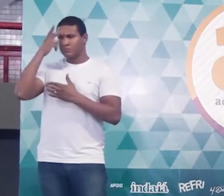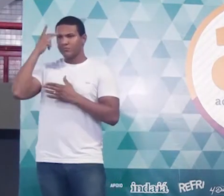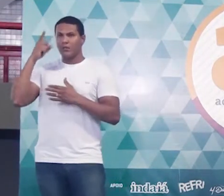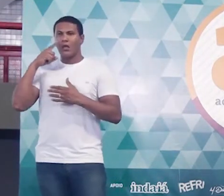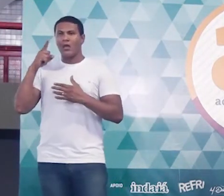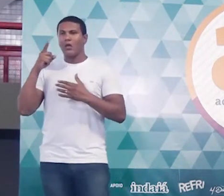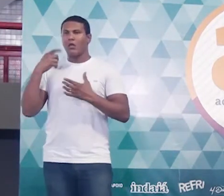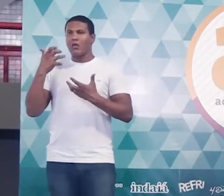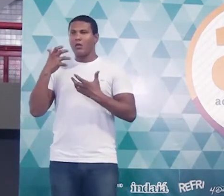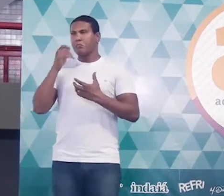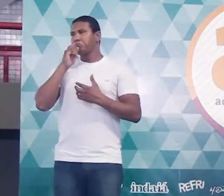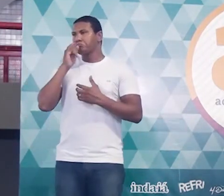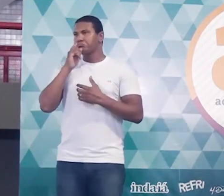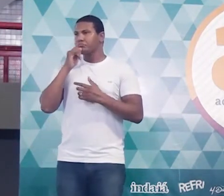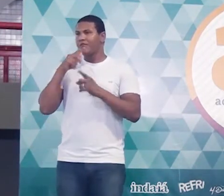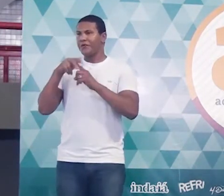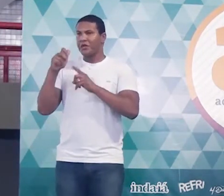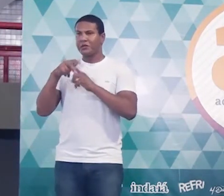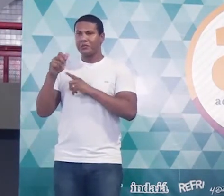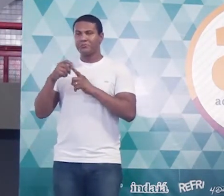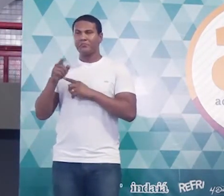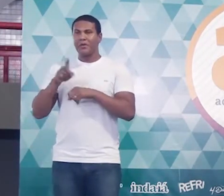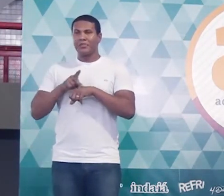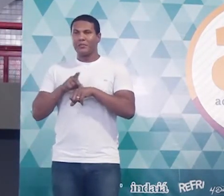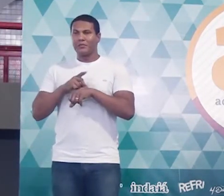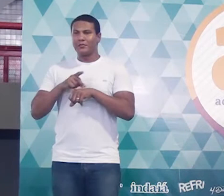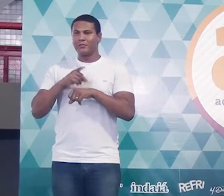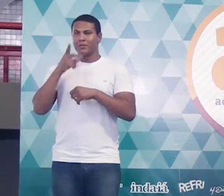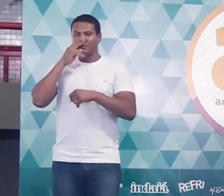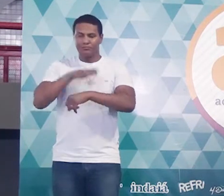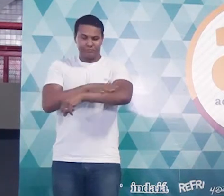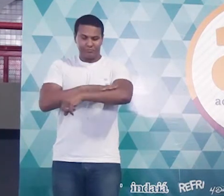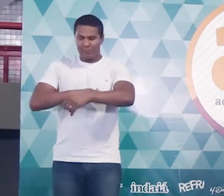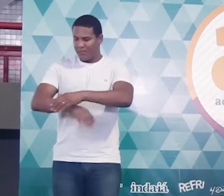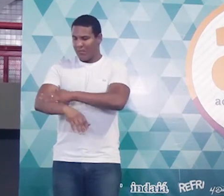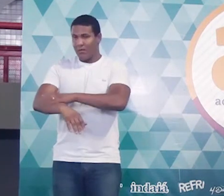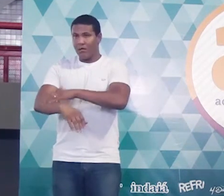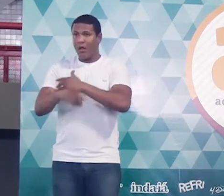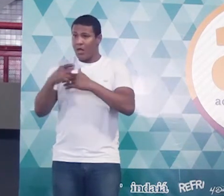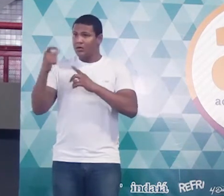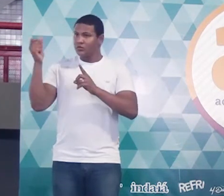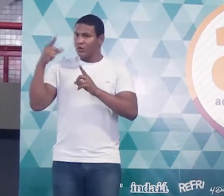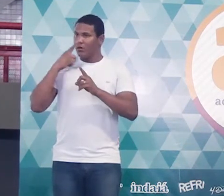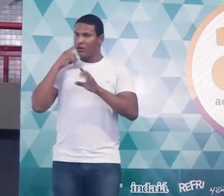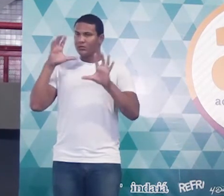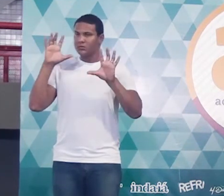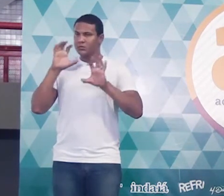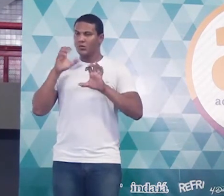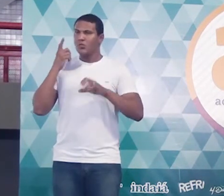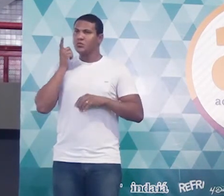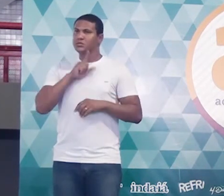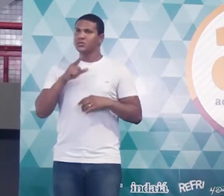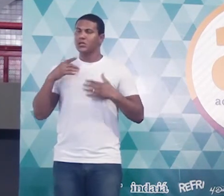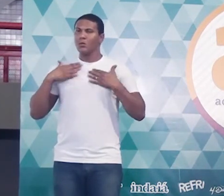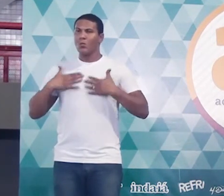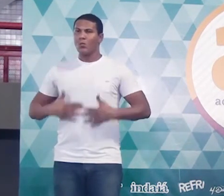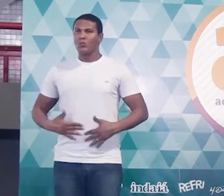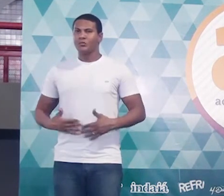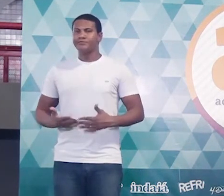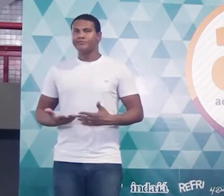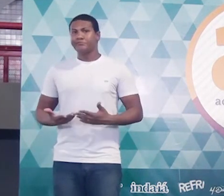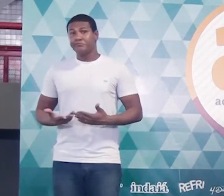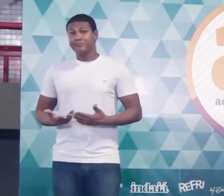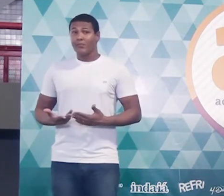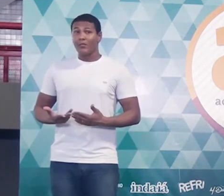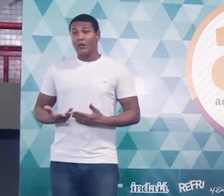bronzear. Mas não é uma coisa que acontece só por causa disso. Então a radiação,